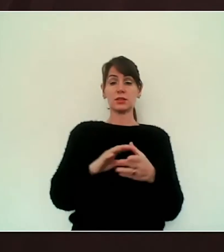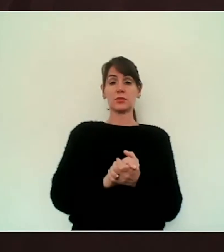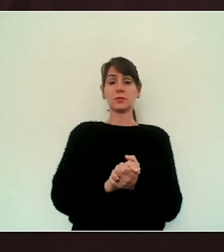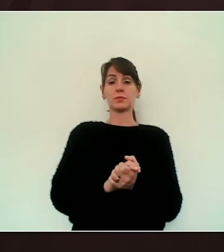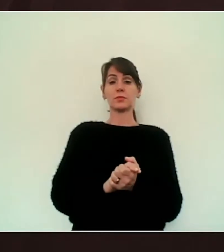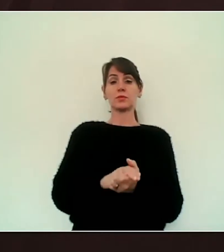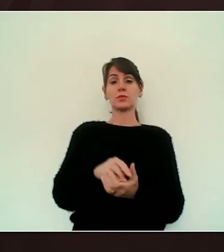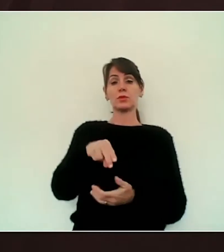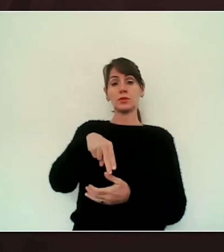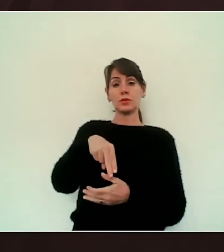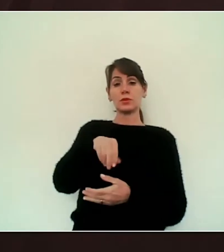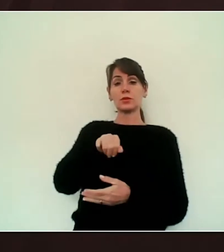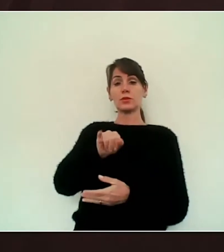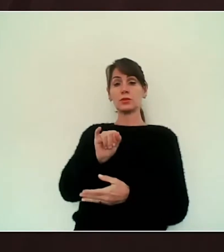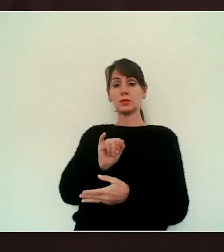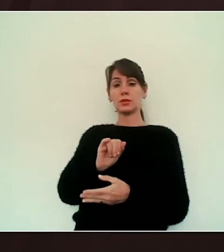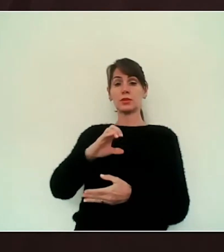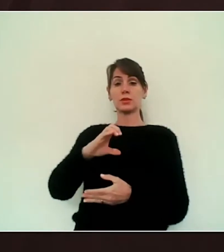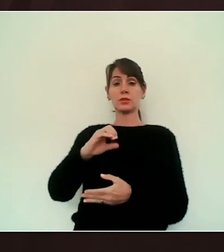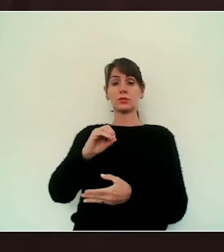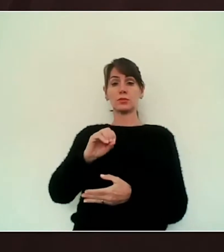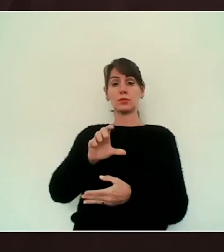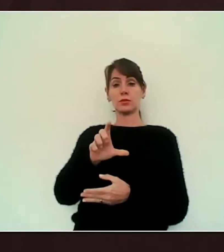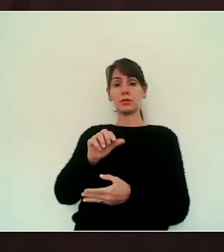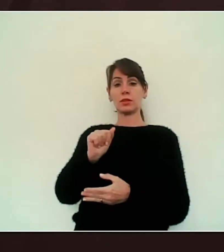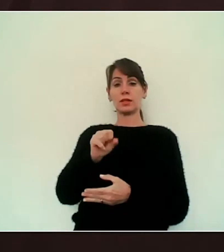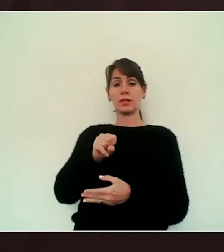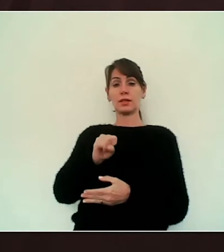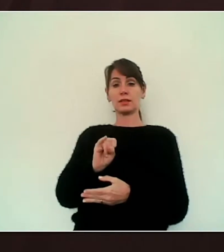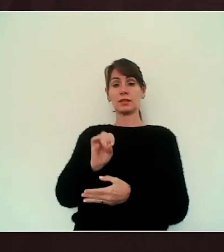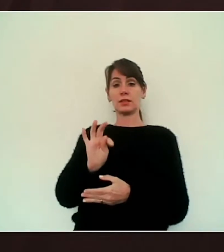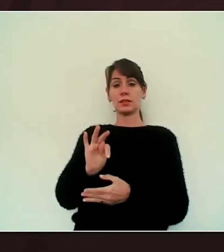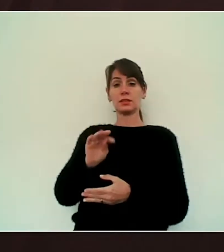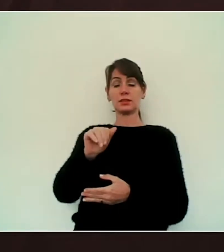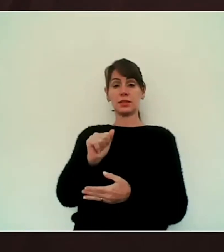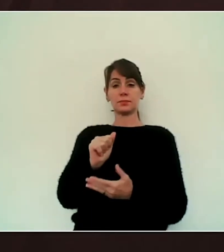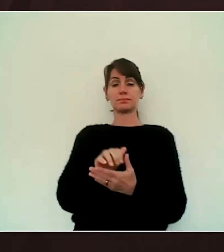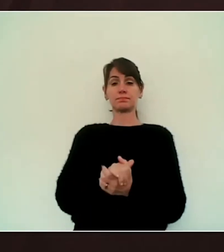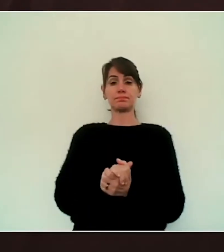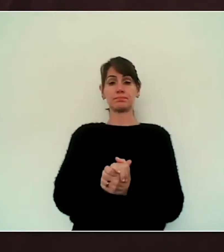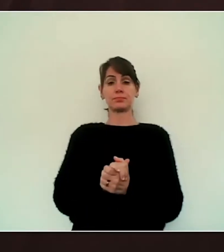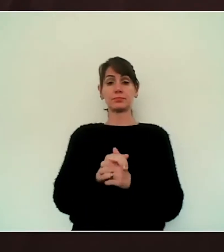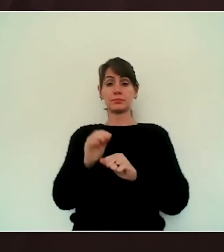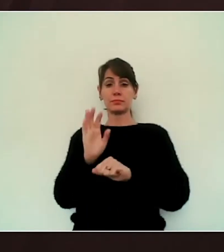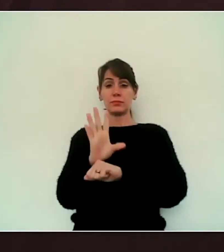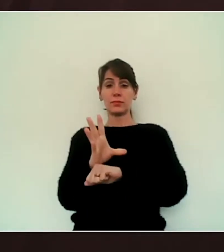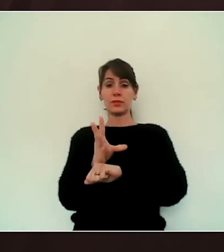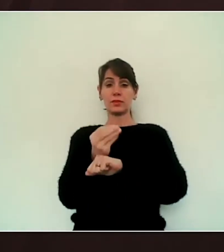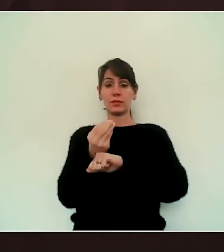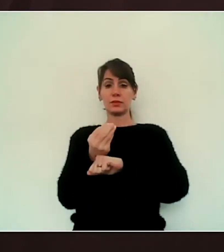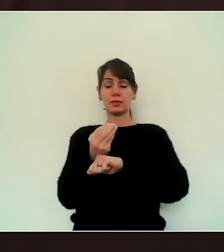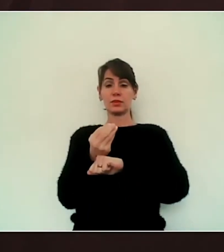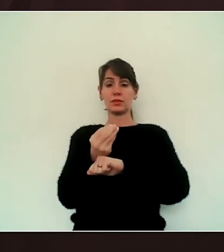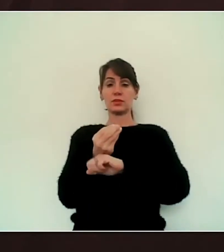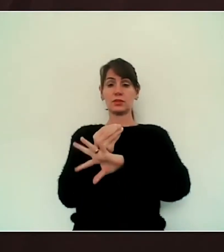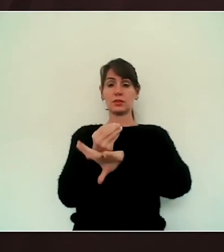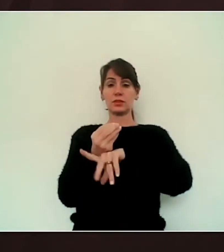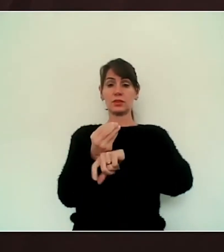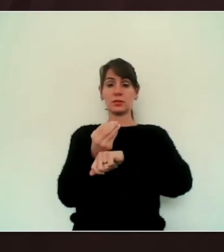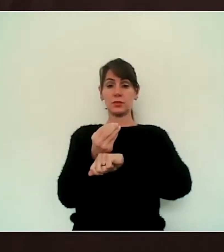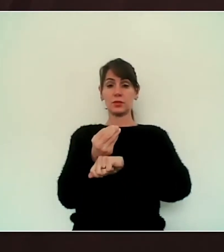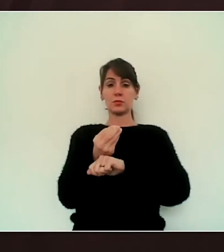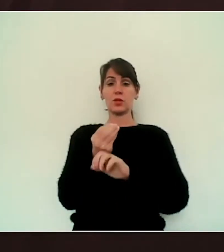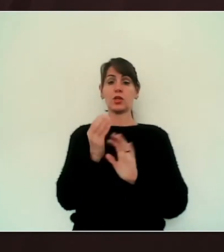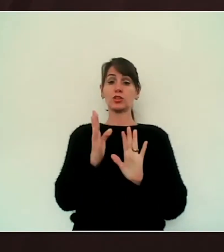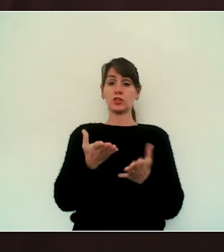em Pérgamo, que é a próxima igreja, né, já sustentava o